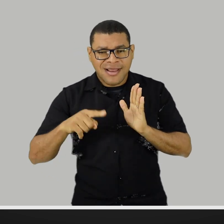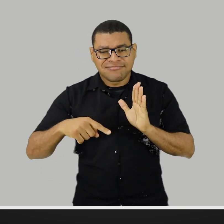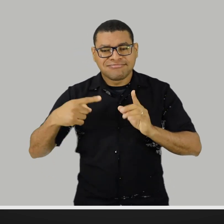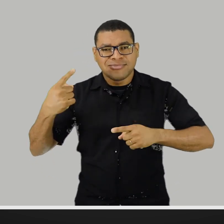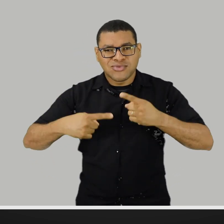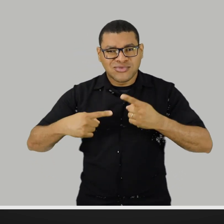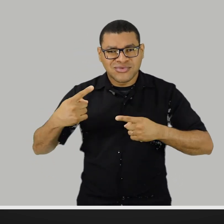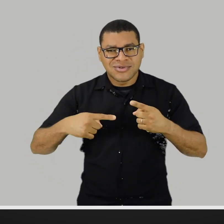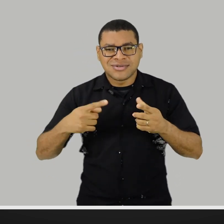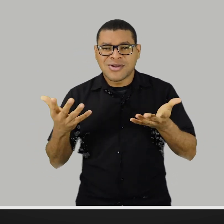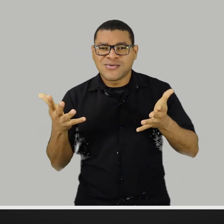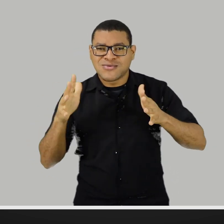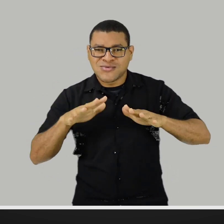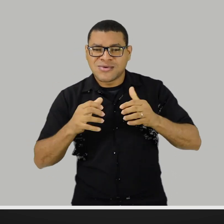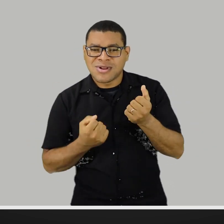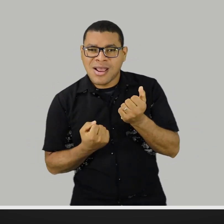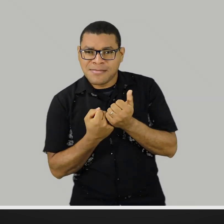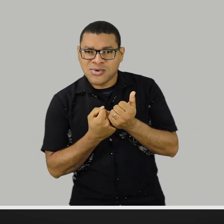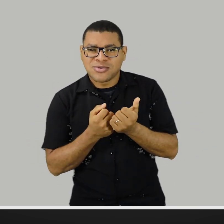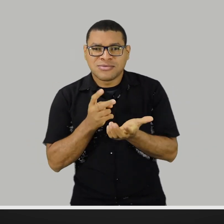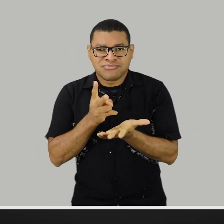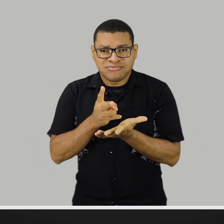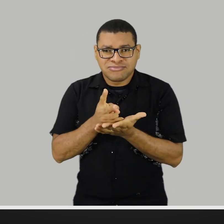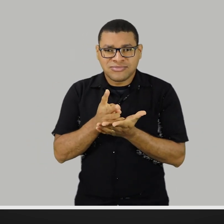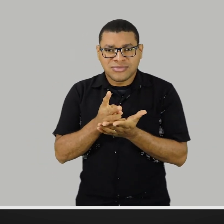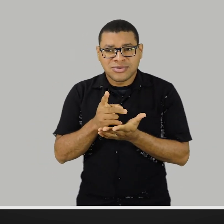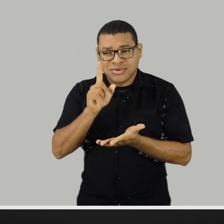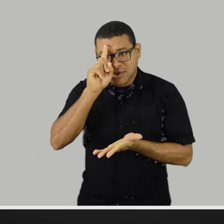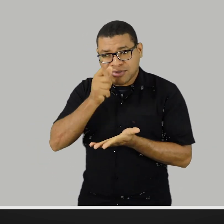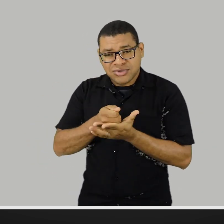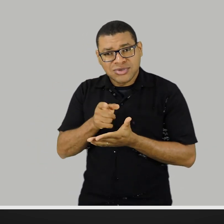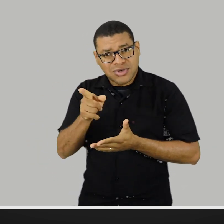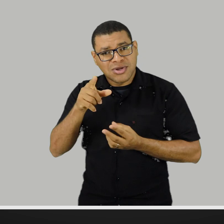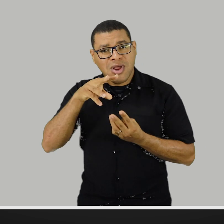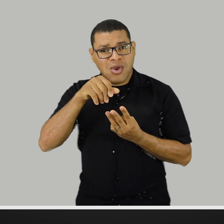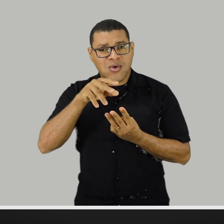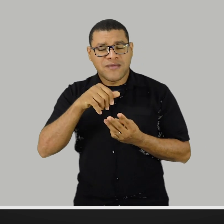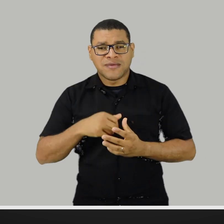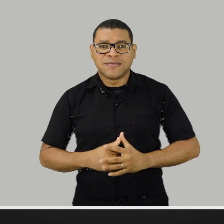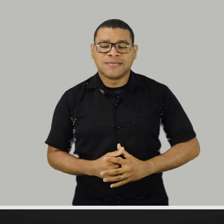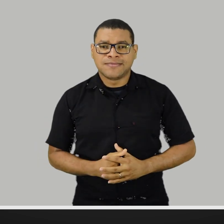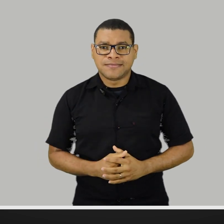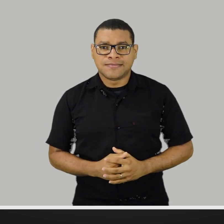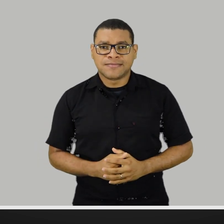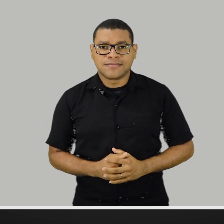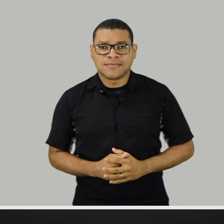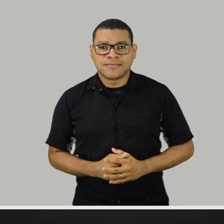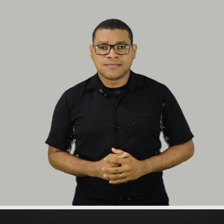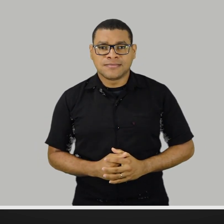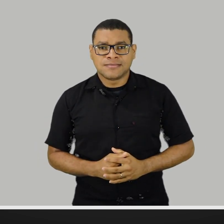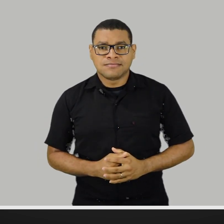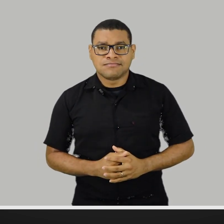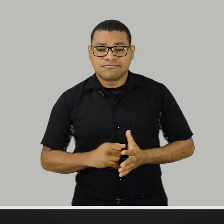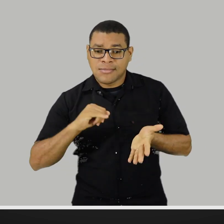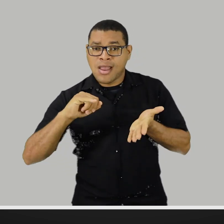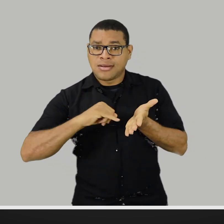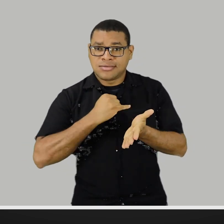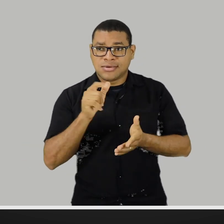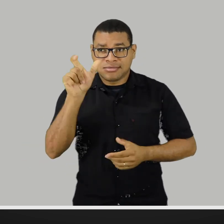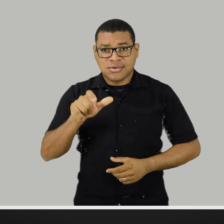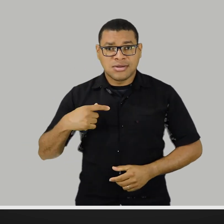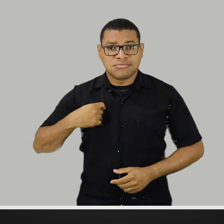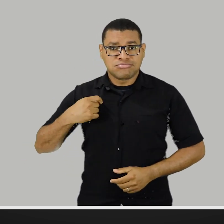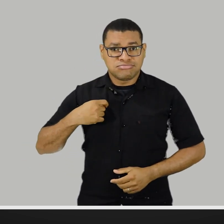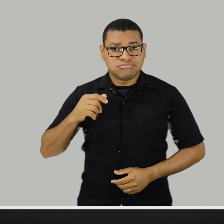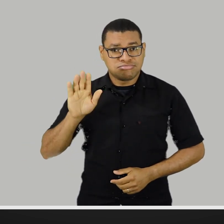políticas de ações afirmativas adotadas pela instituição e três a inscrição do